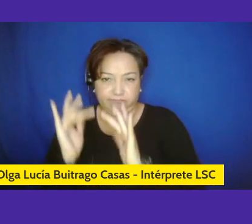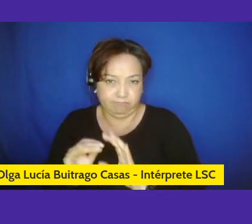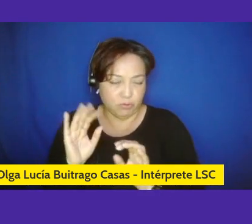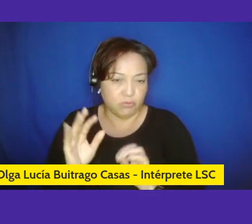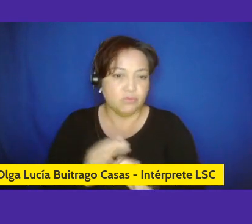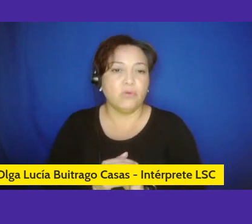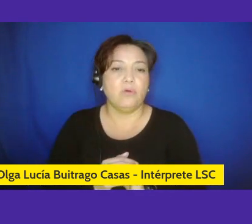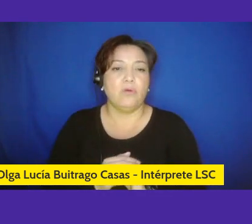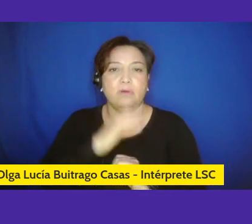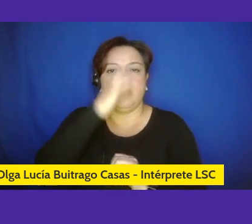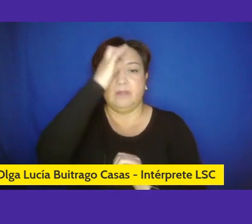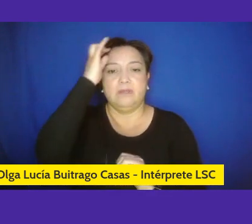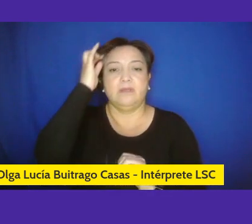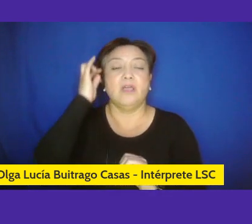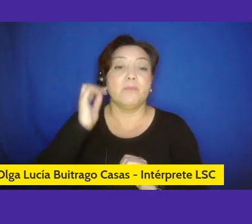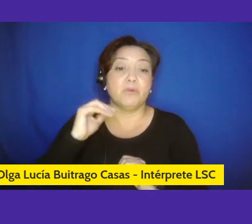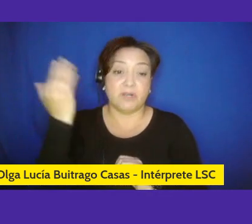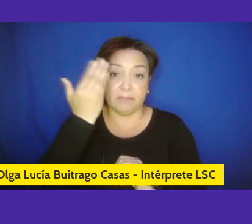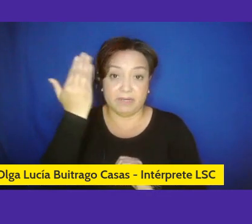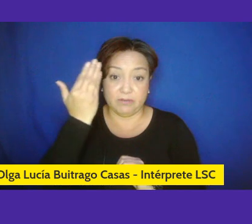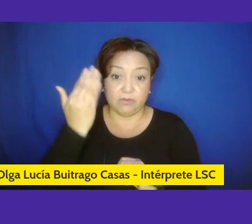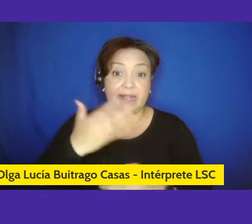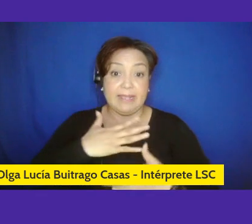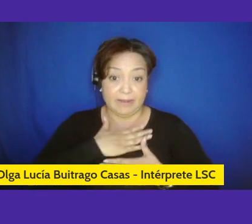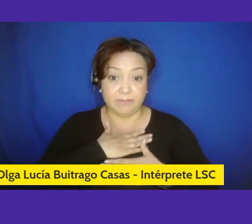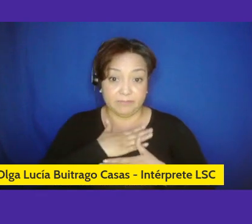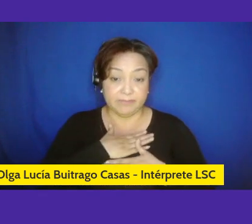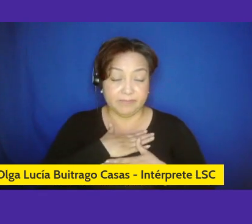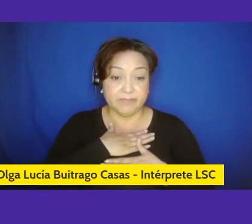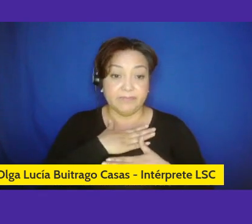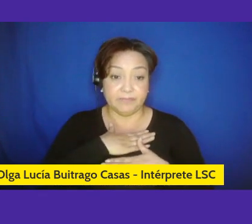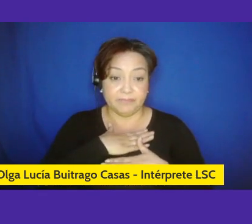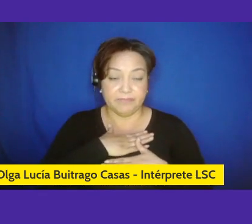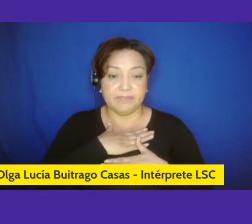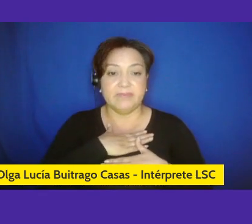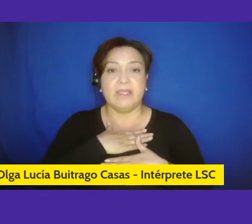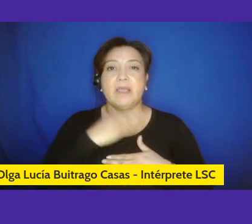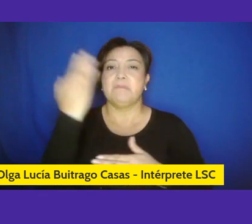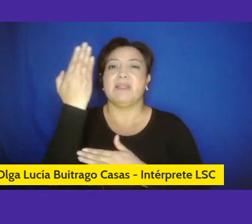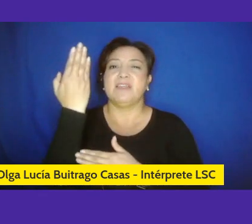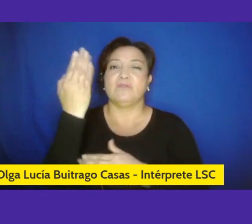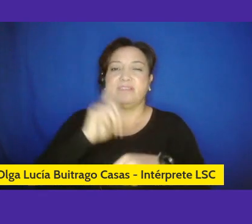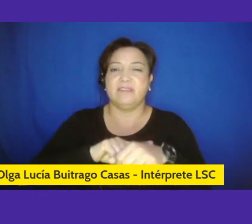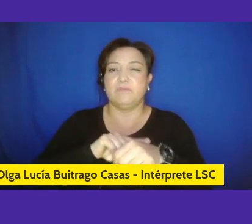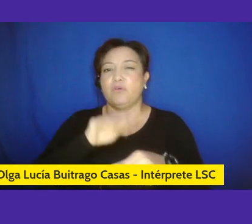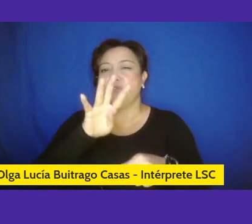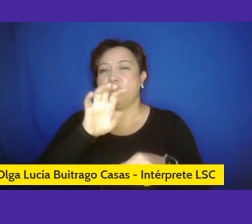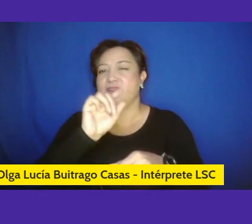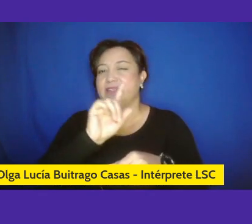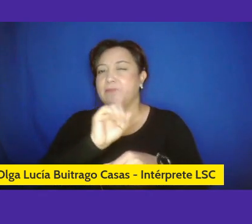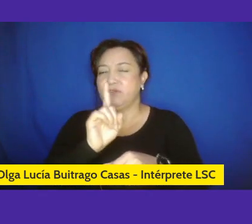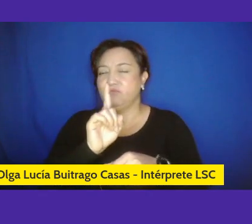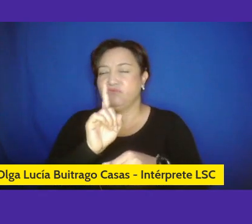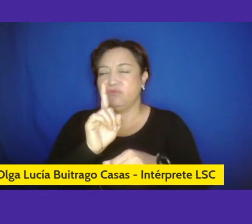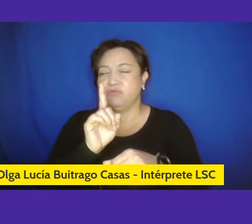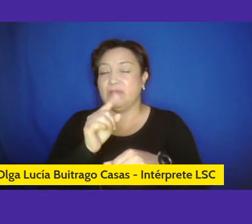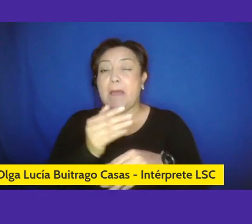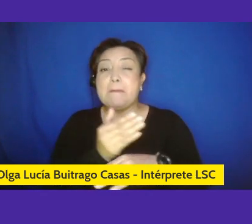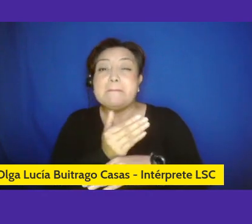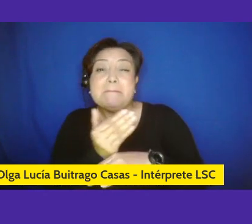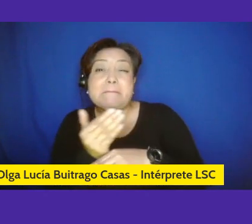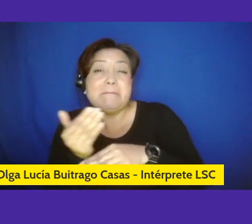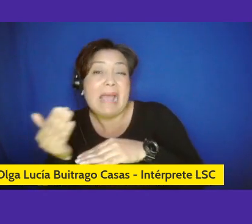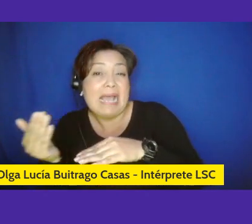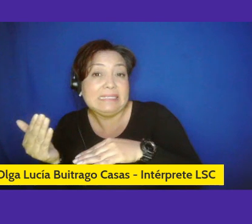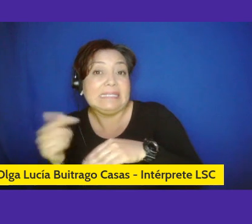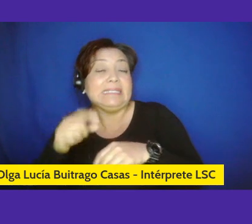Una película, por ejemplo, a mí personalmente, películas más de 90 minutos, películas latinas más de 90 minutos, tiene que tener un nivel de